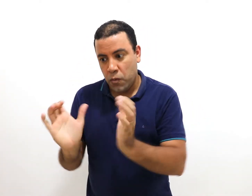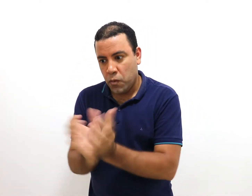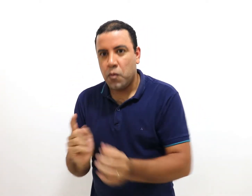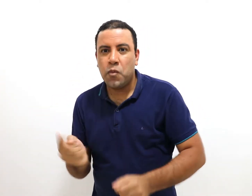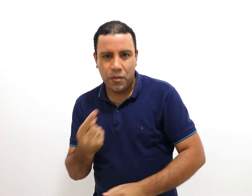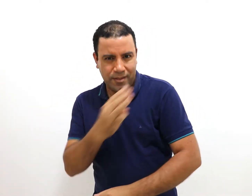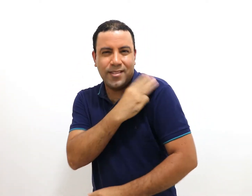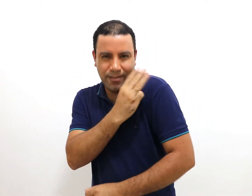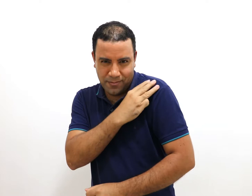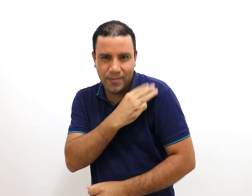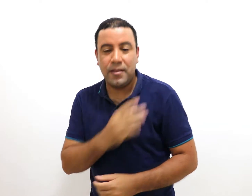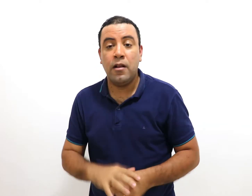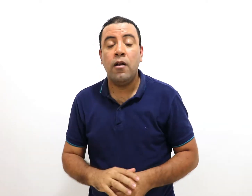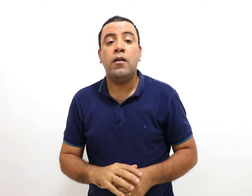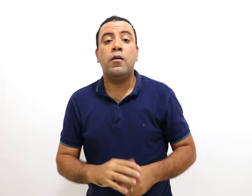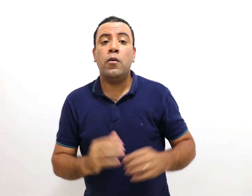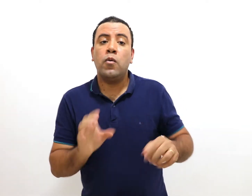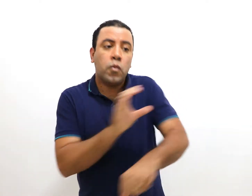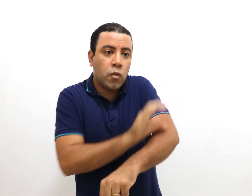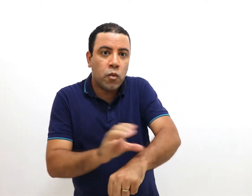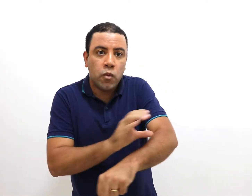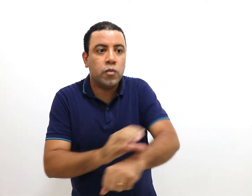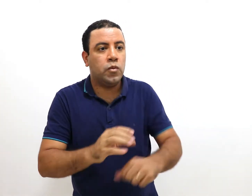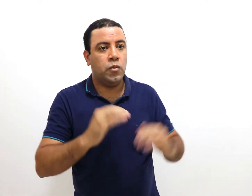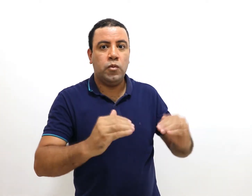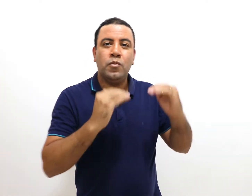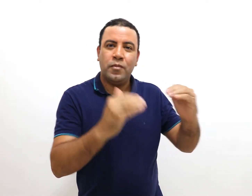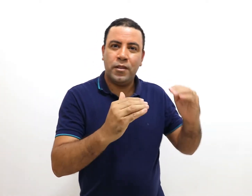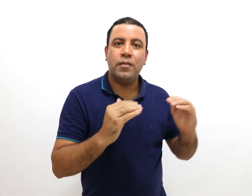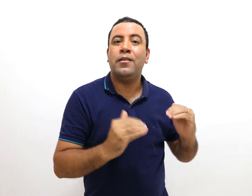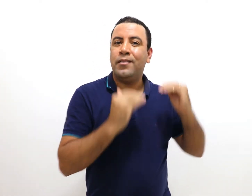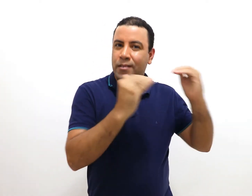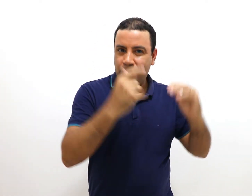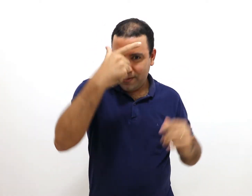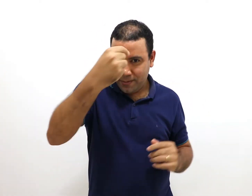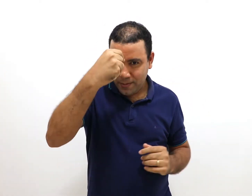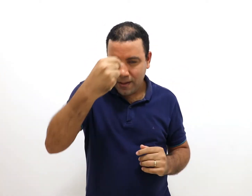Libras, desde o ensino médio aos cursos superiores.